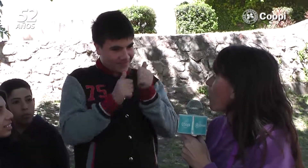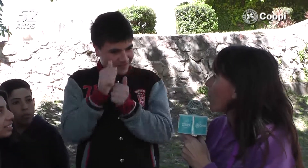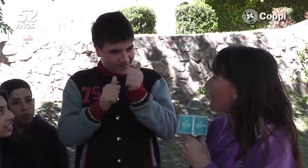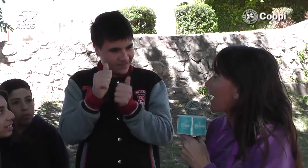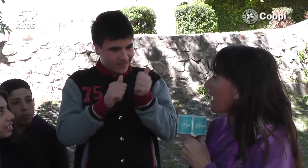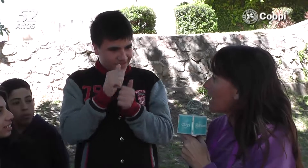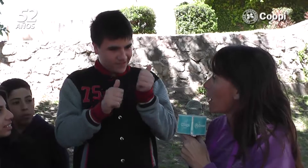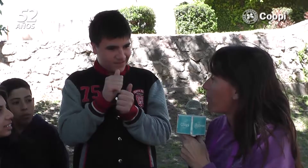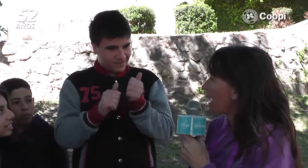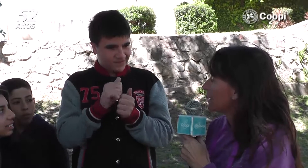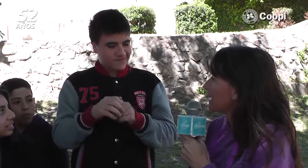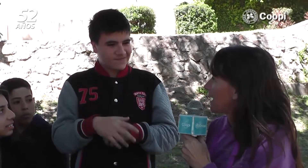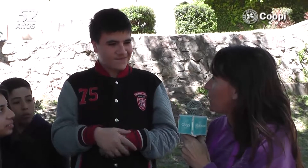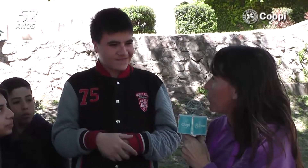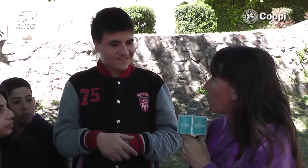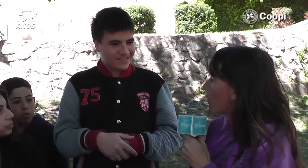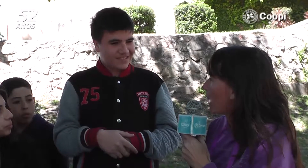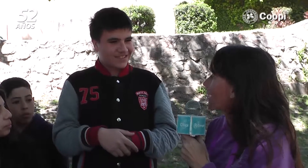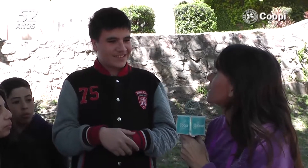Cómo entra el río a la planta, también pudimos ver.